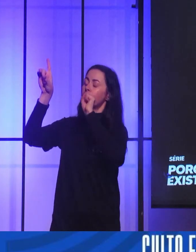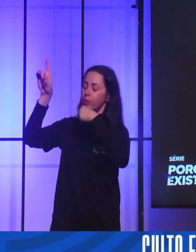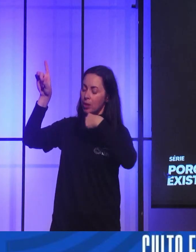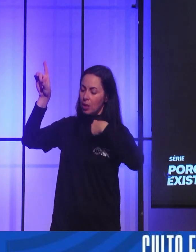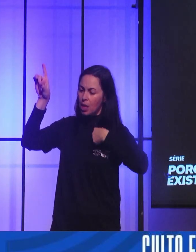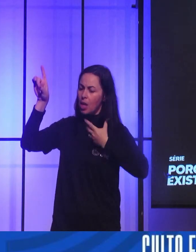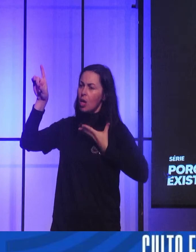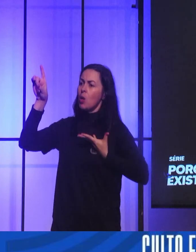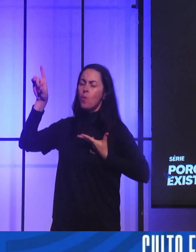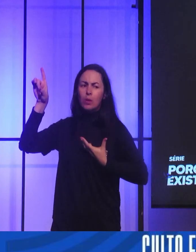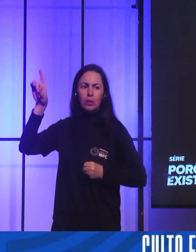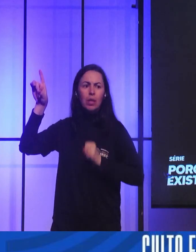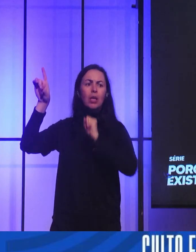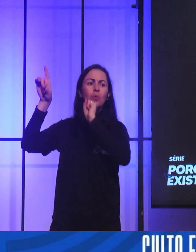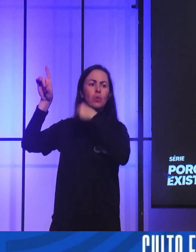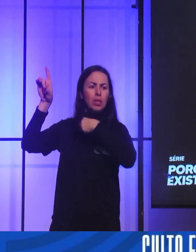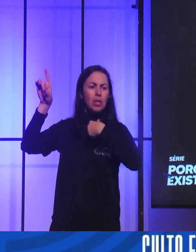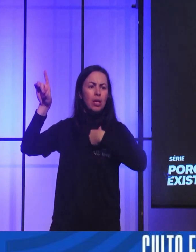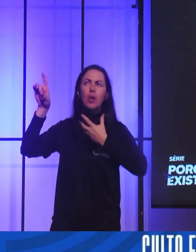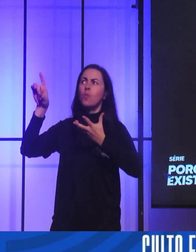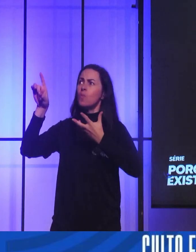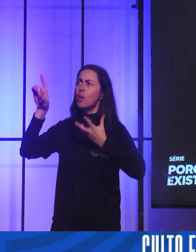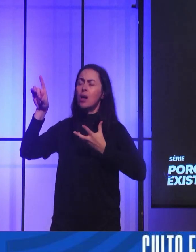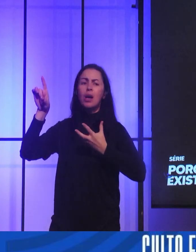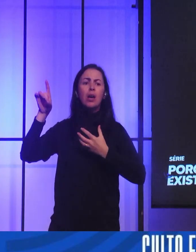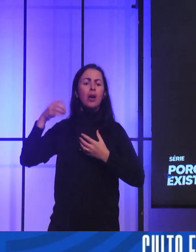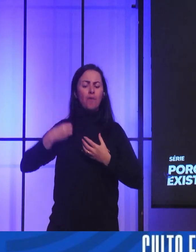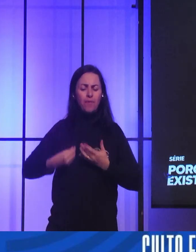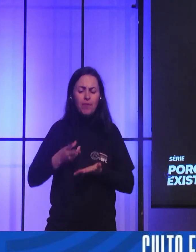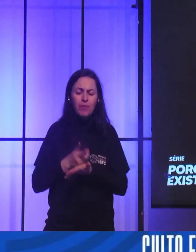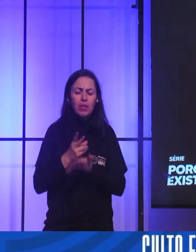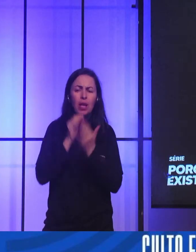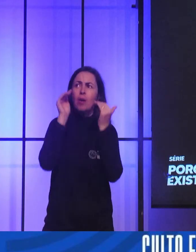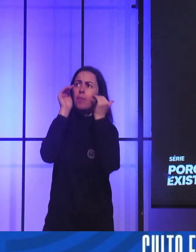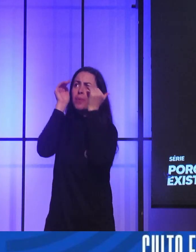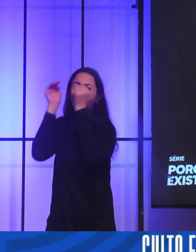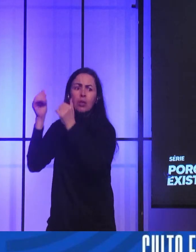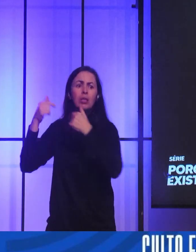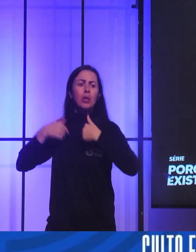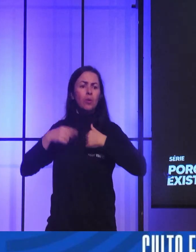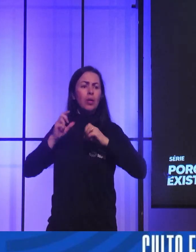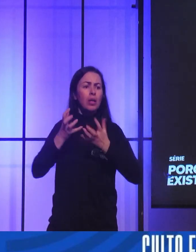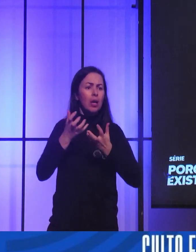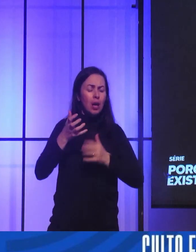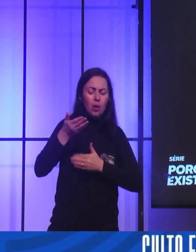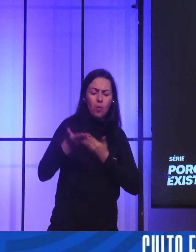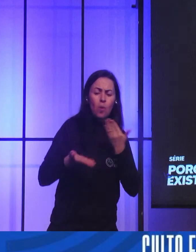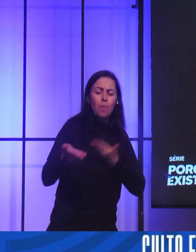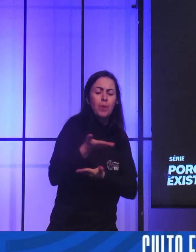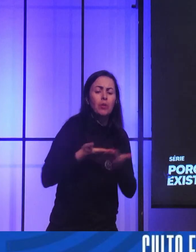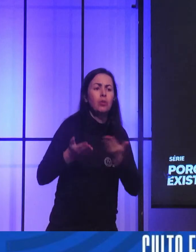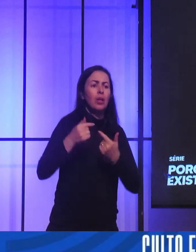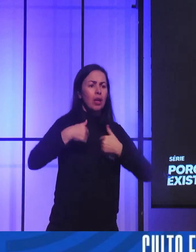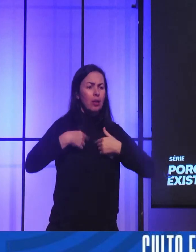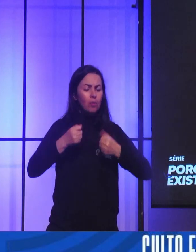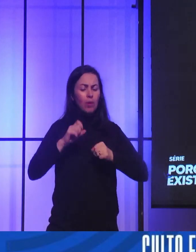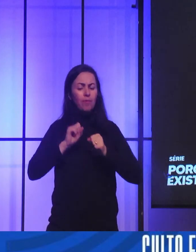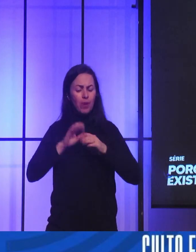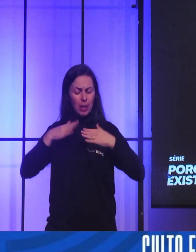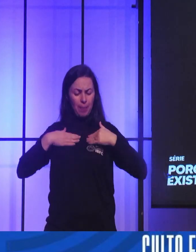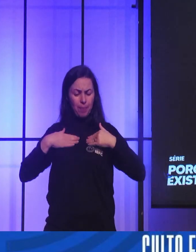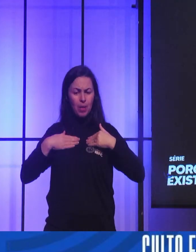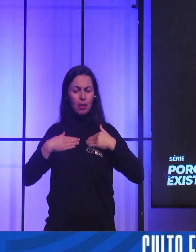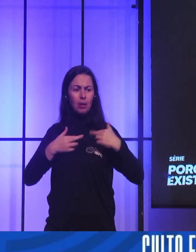eu aceito. Sim, Deus, eu quero viver em obediência. Eu quero compartilhar, eu quero fazer a minha